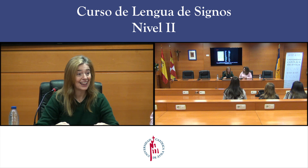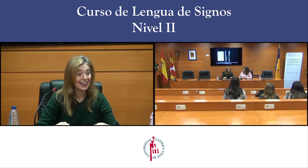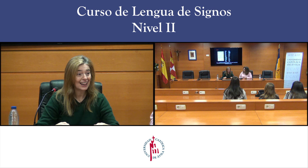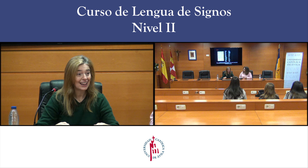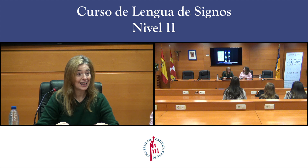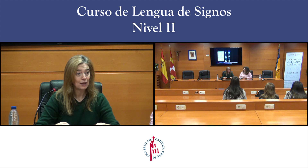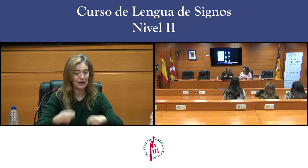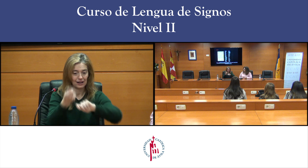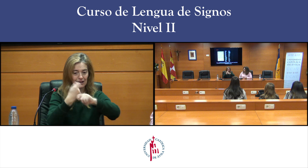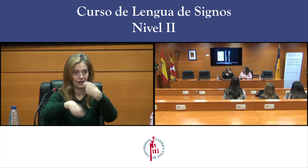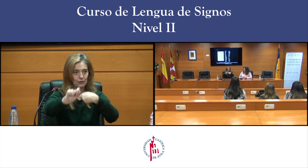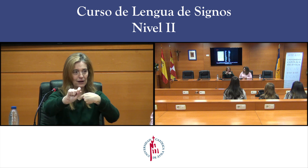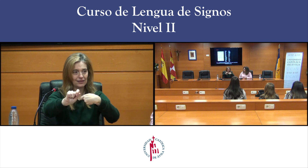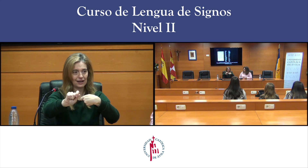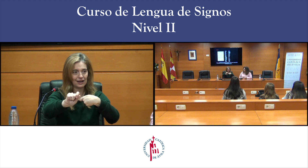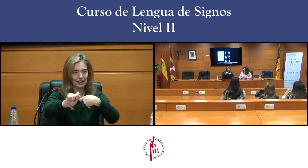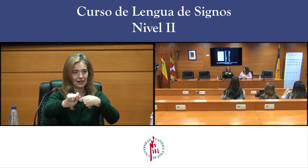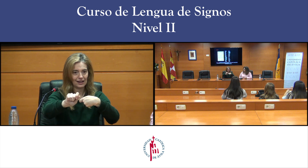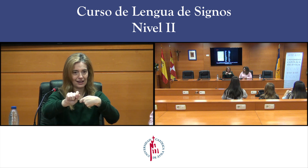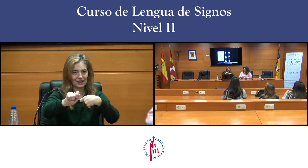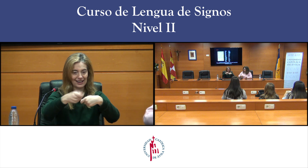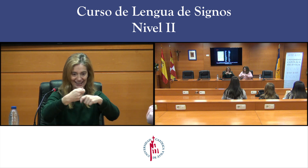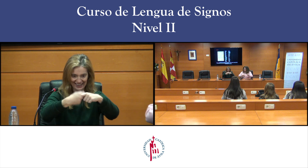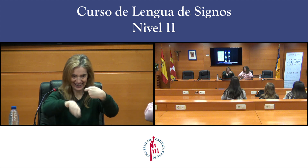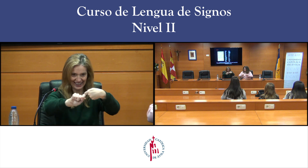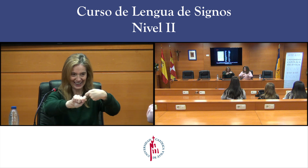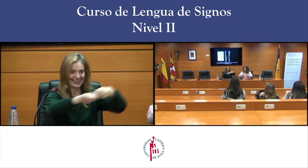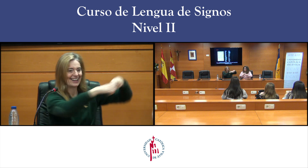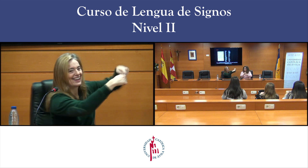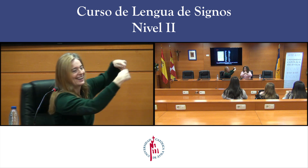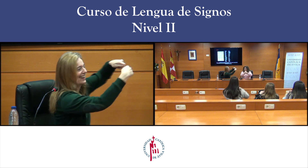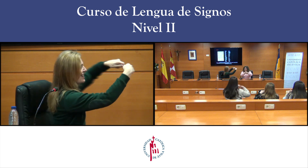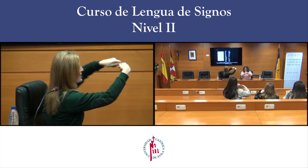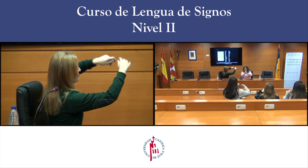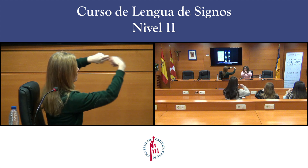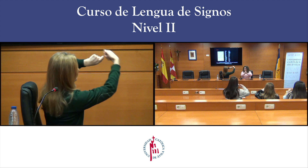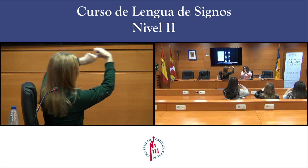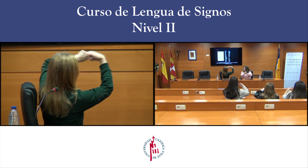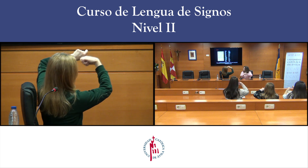vender es distinto esto es comprar y esto es vender